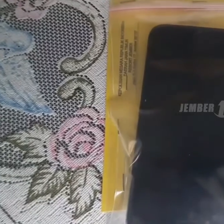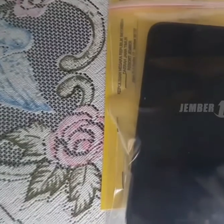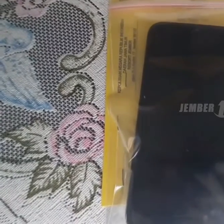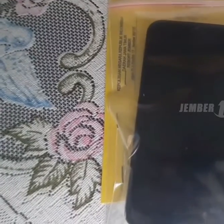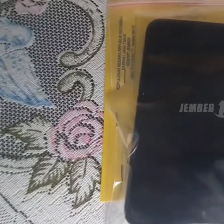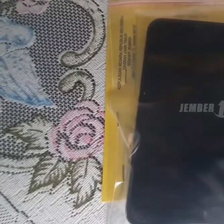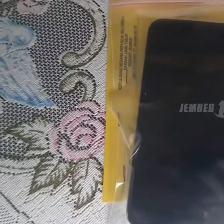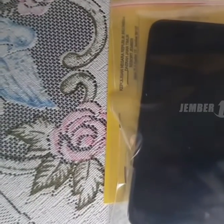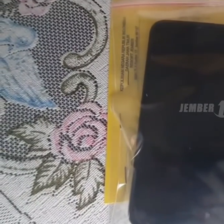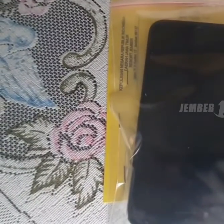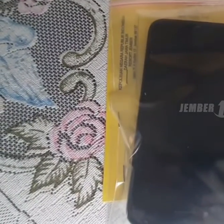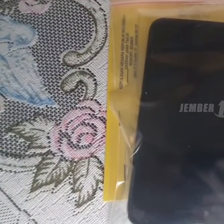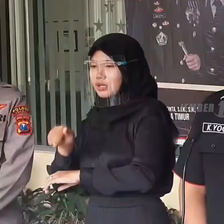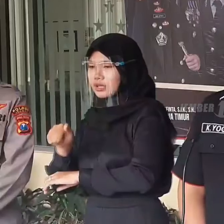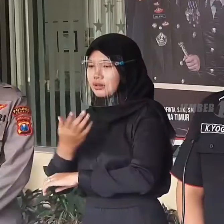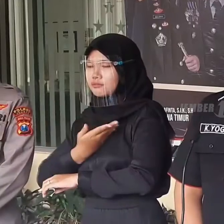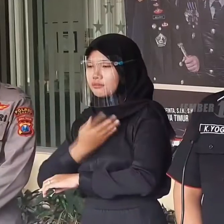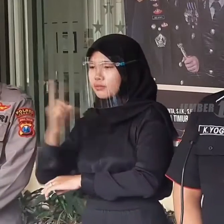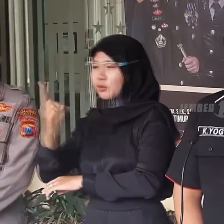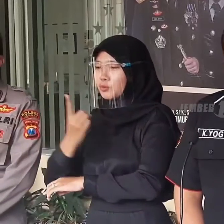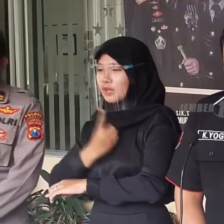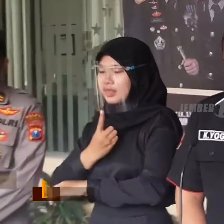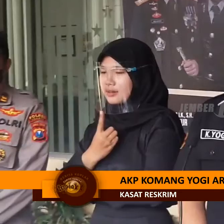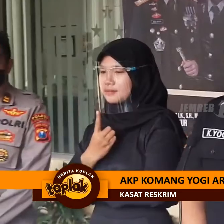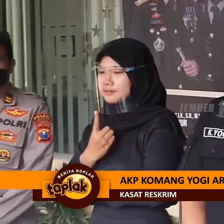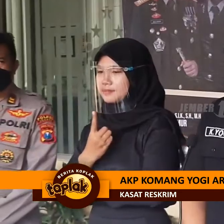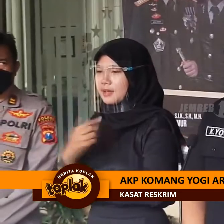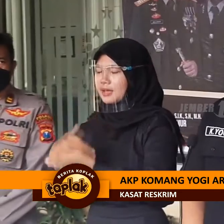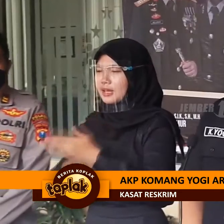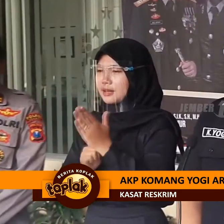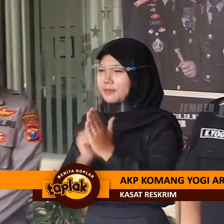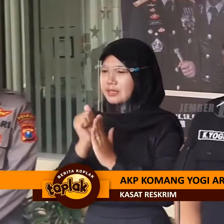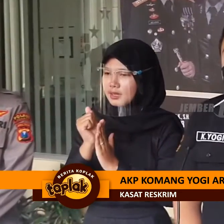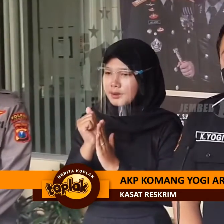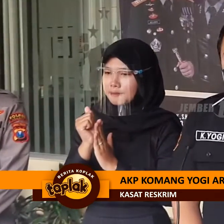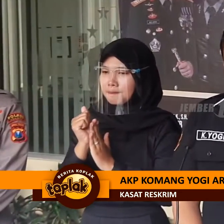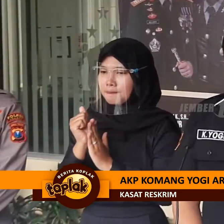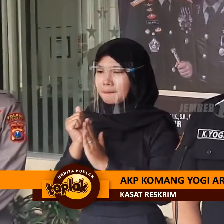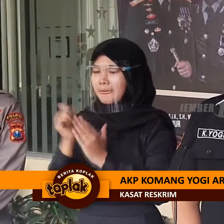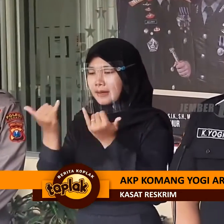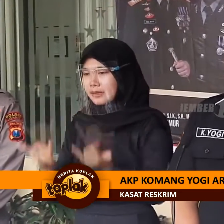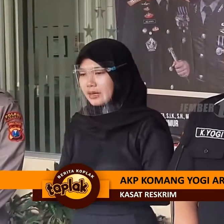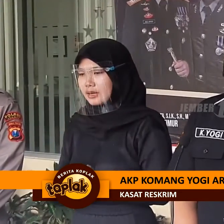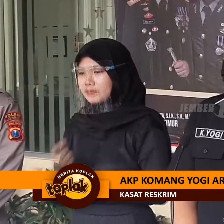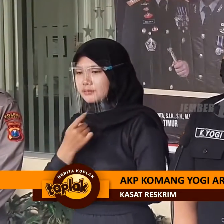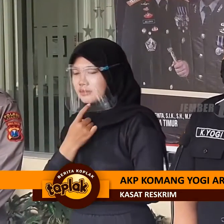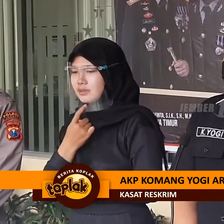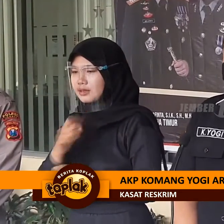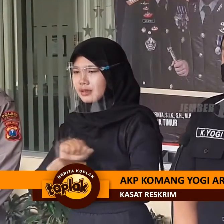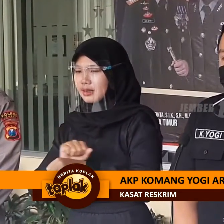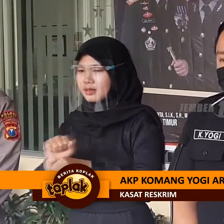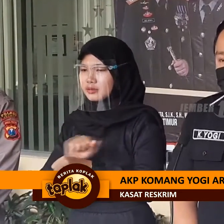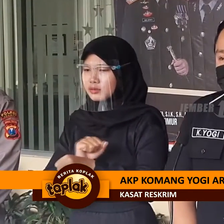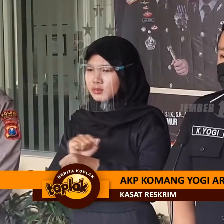koleksi pribadine. Untuk meluangkan waktu hadir dalam rangka press conference ya perkara atau kasus